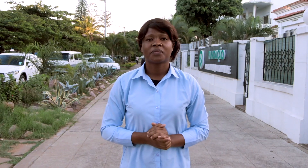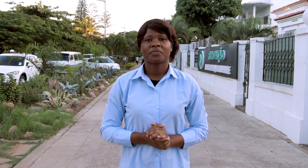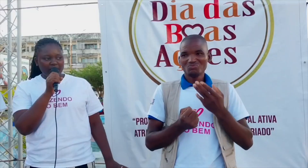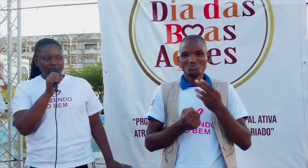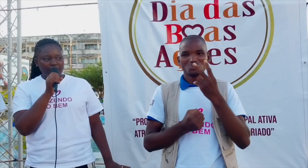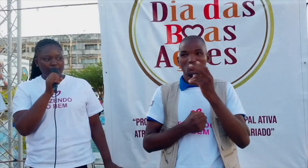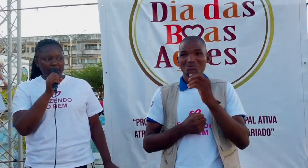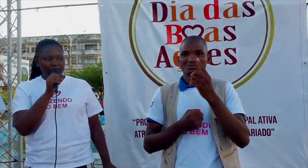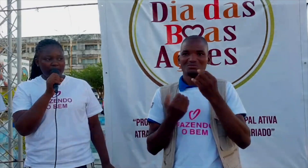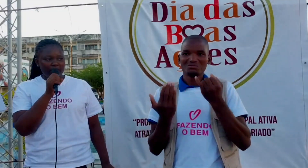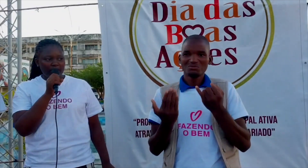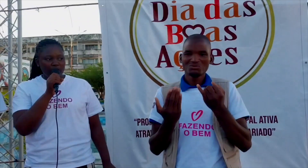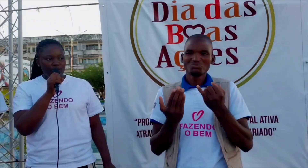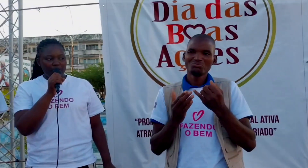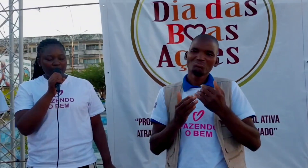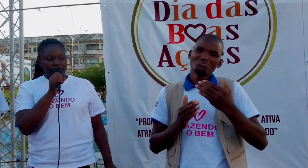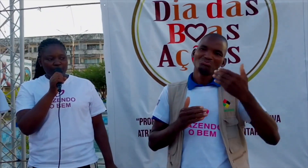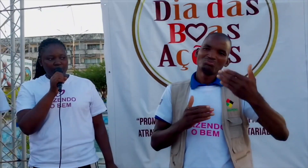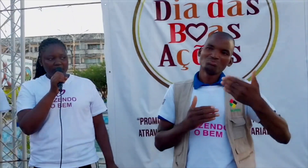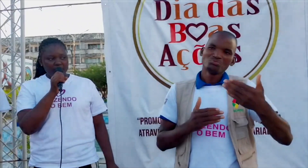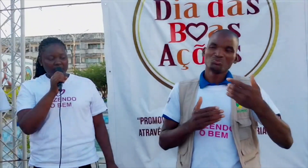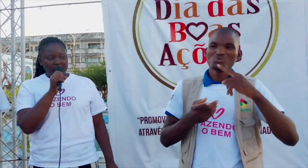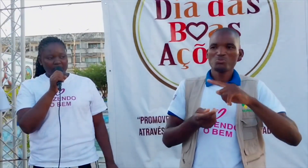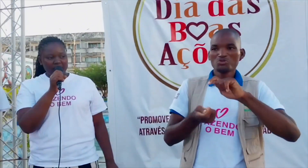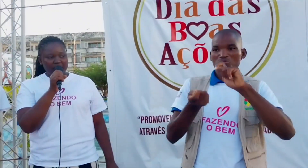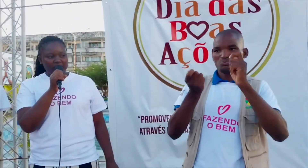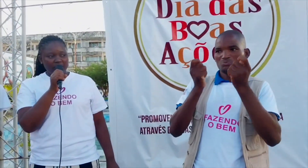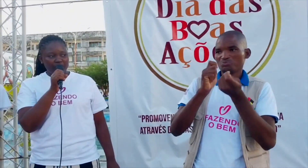Mas a dona foi assim, no ano de 2016.